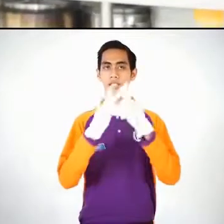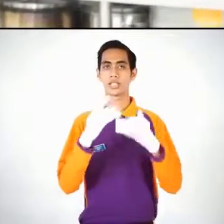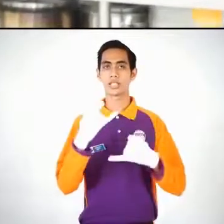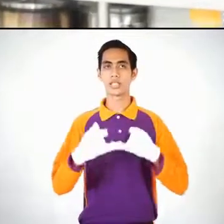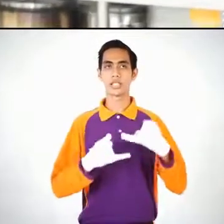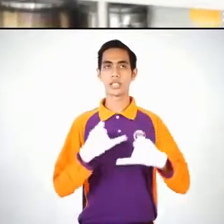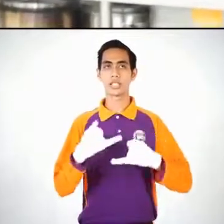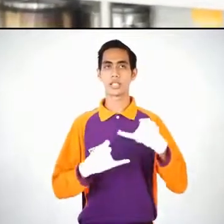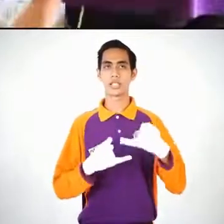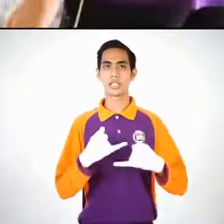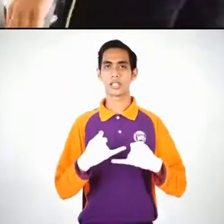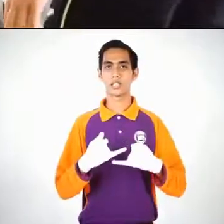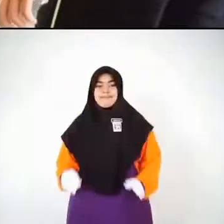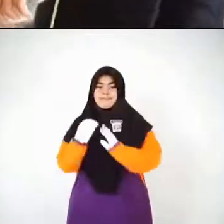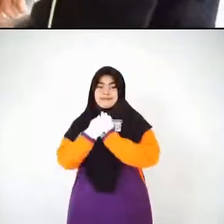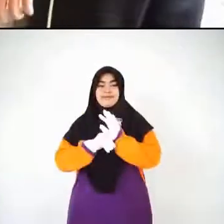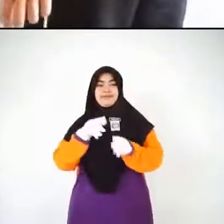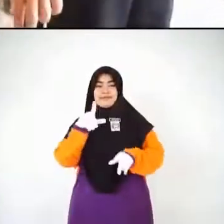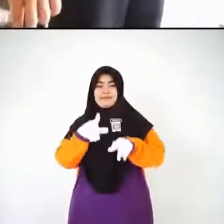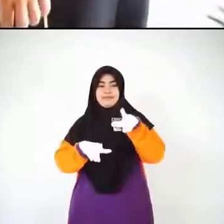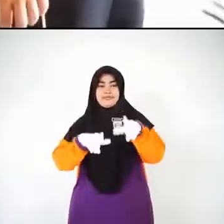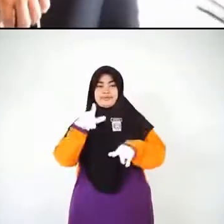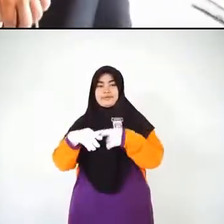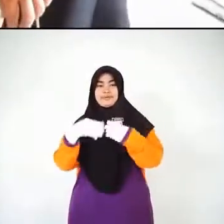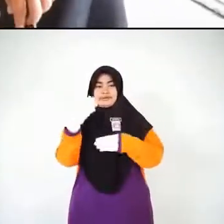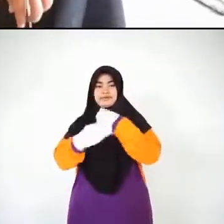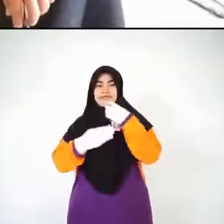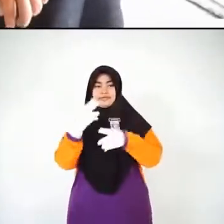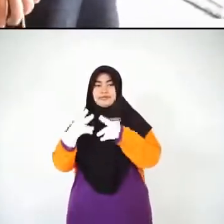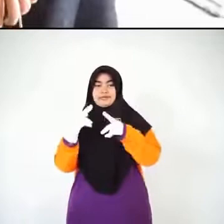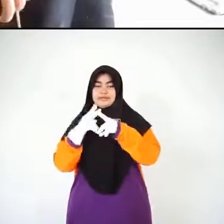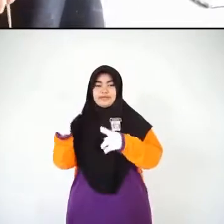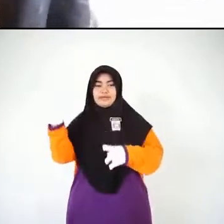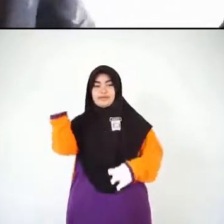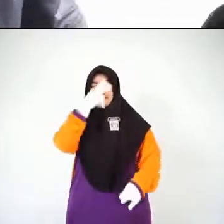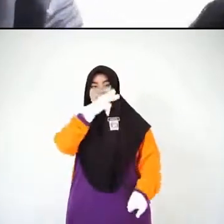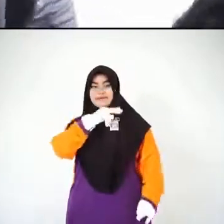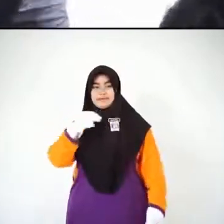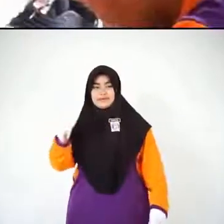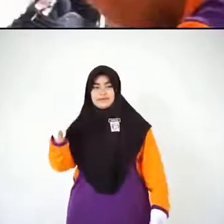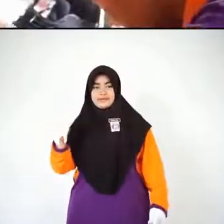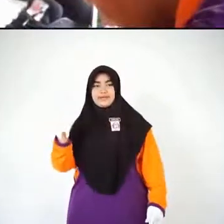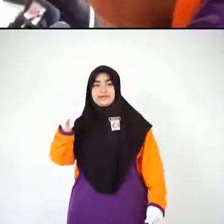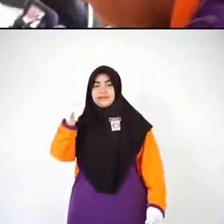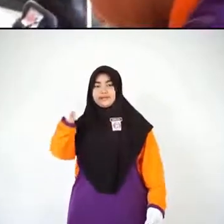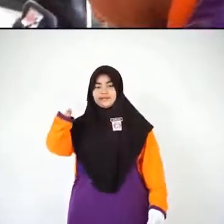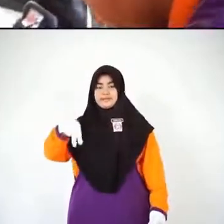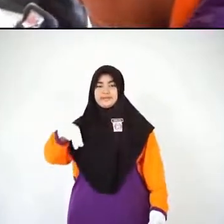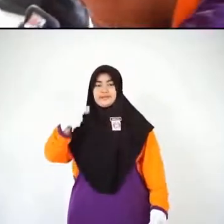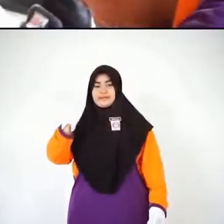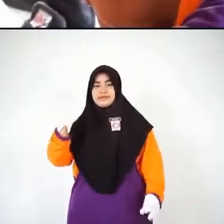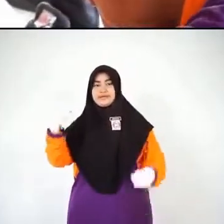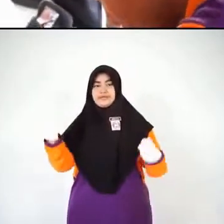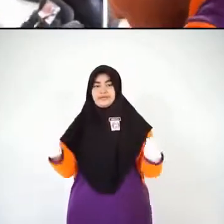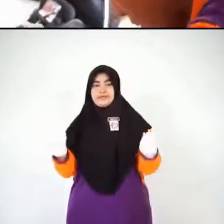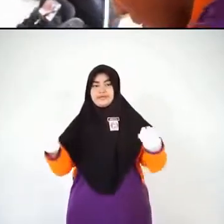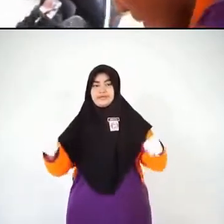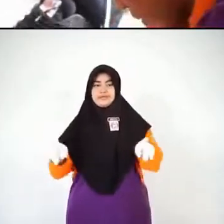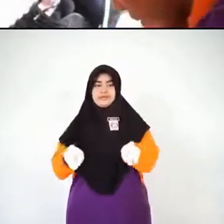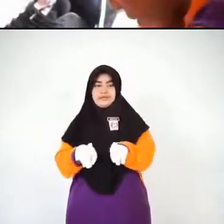Jaya beragama juga hadapan SMP